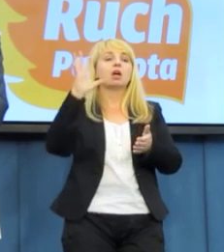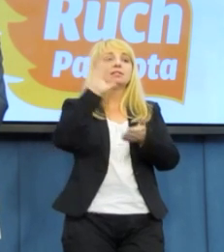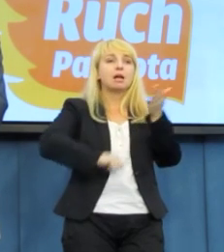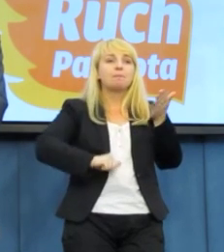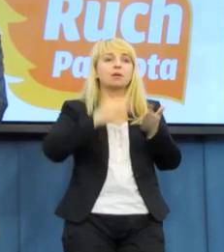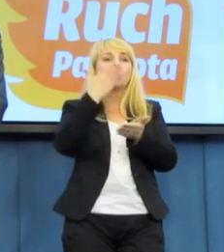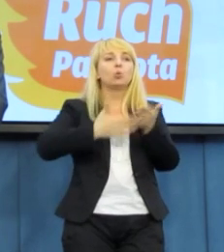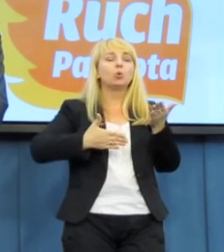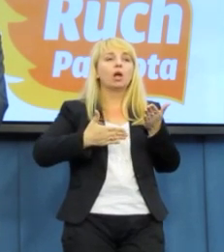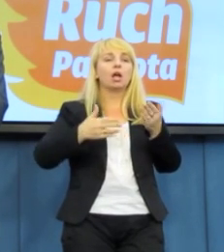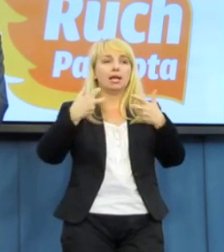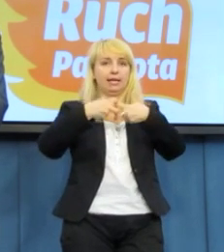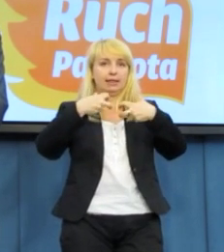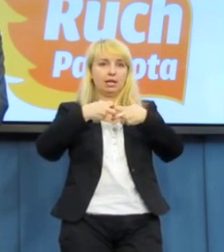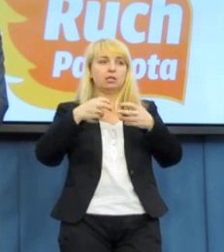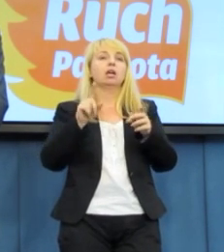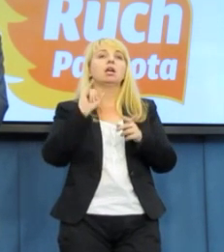internet, ogranicza